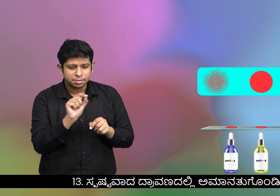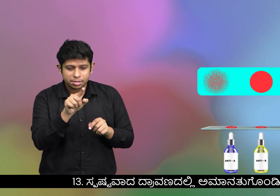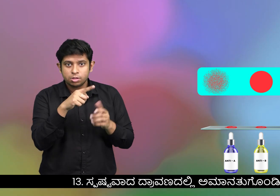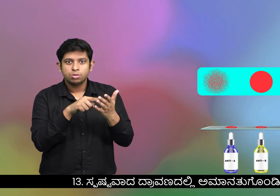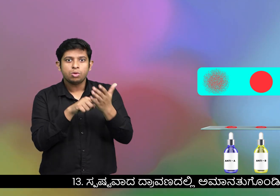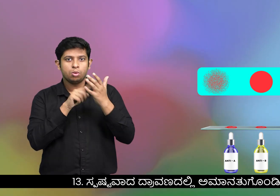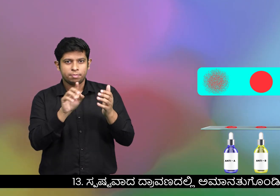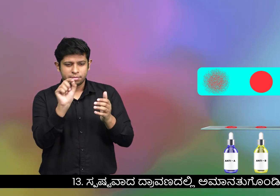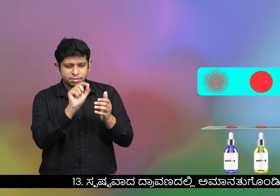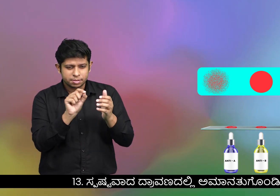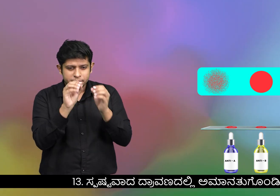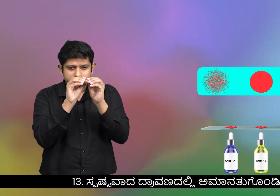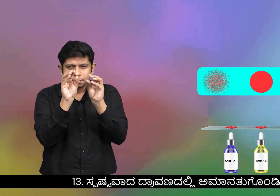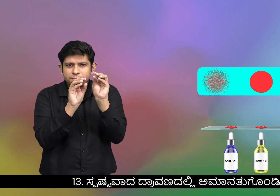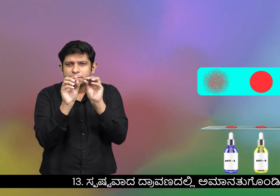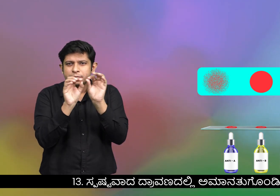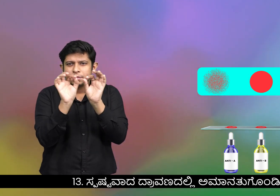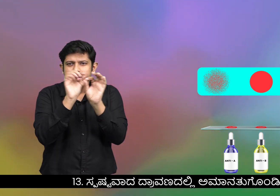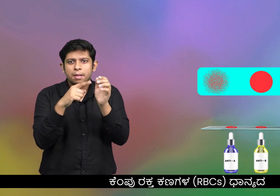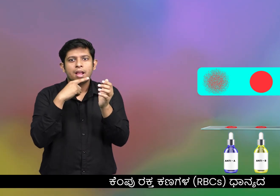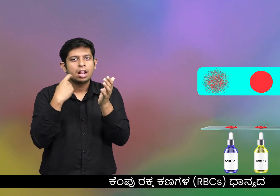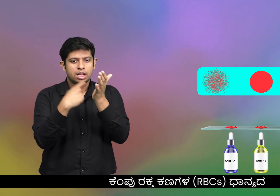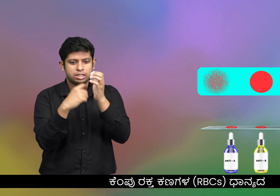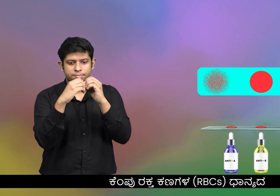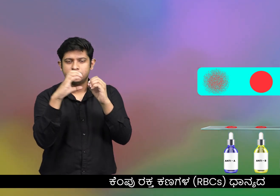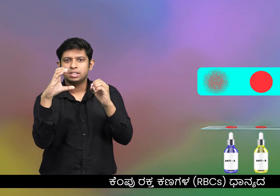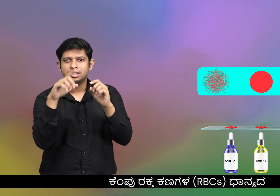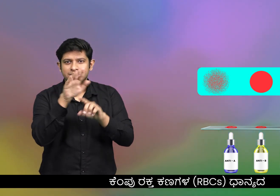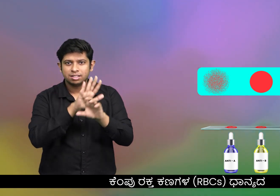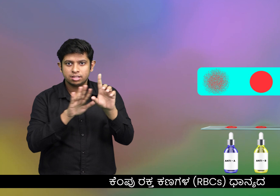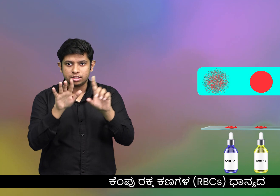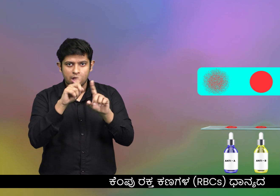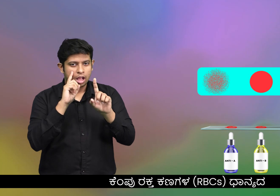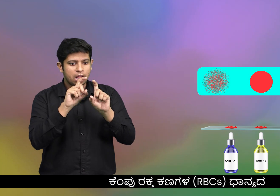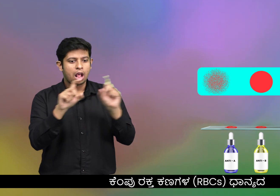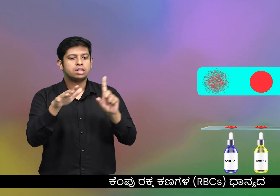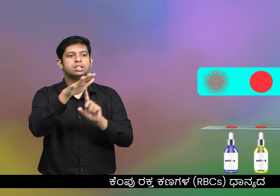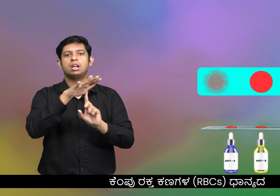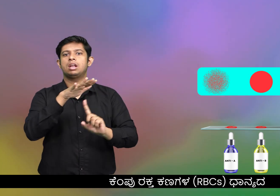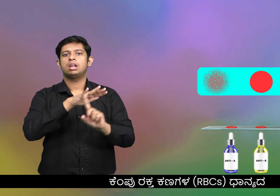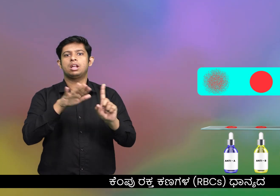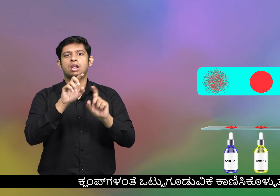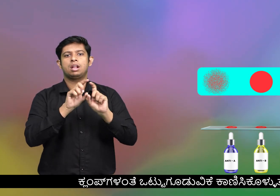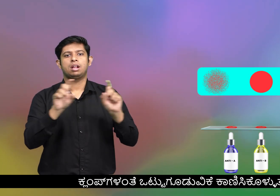ಸ್ಪಷ್ಟವಾದ ದ್ರವಣದಲ್ಲಿ ಅಮಾನತುಗೊಂಡಿರುವ ಕೆಂಪು ರಕ್ತ ಕಣಗಳು RBCs ಧಾನ್ಯದ